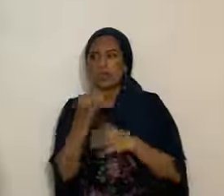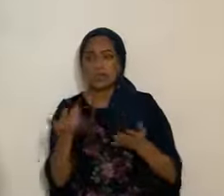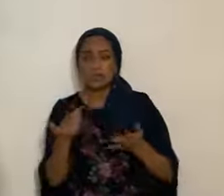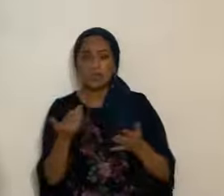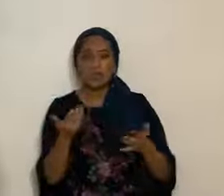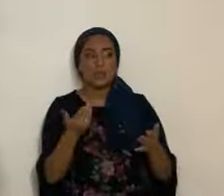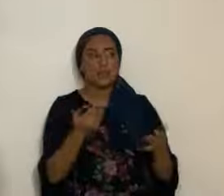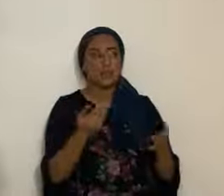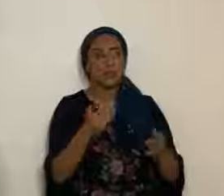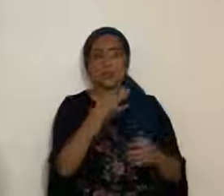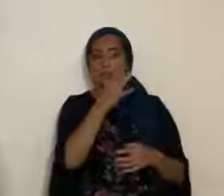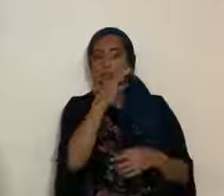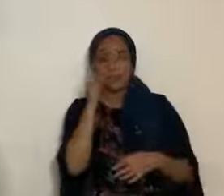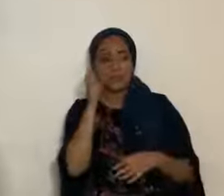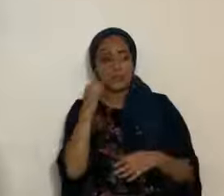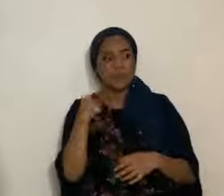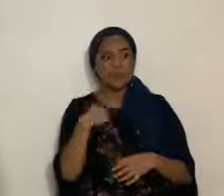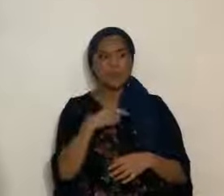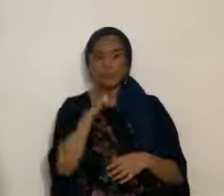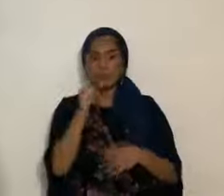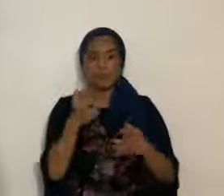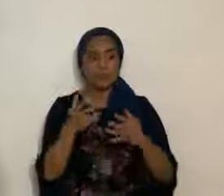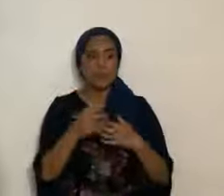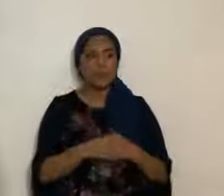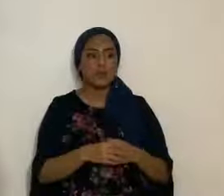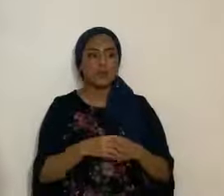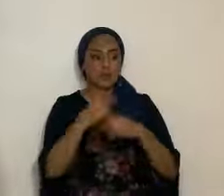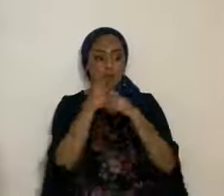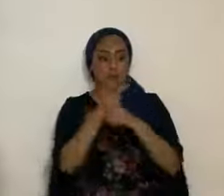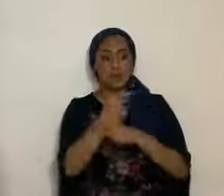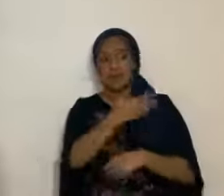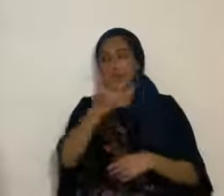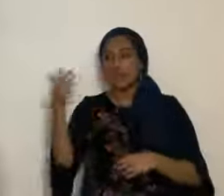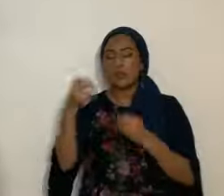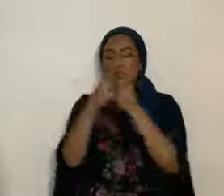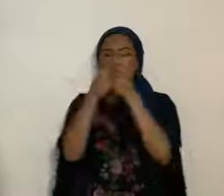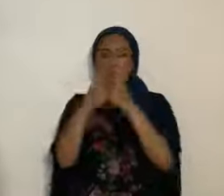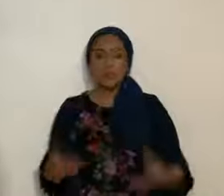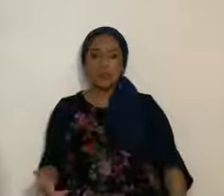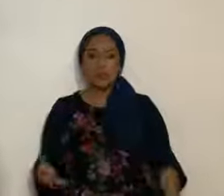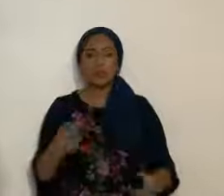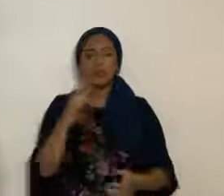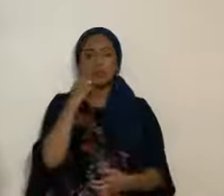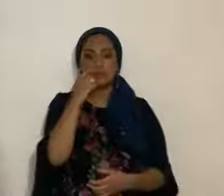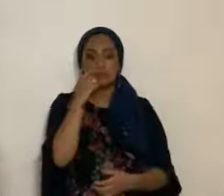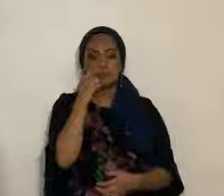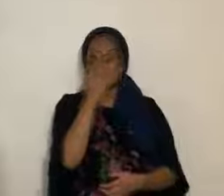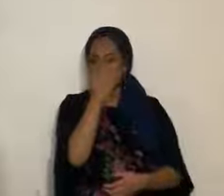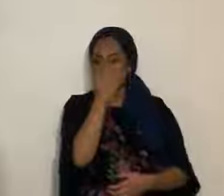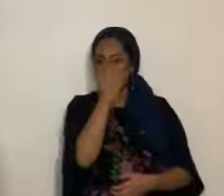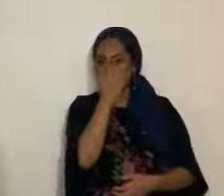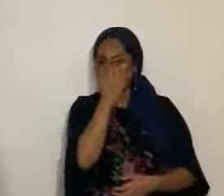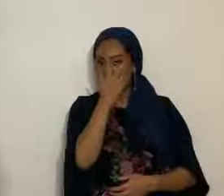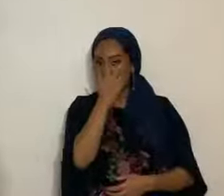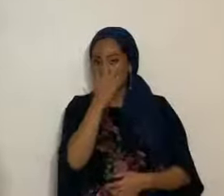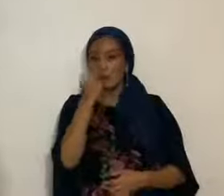en ayunas no quiero, no sea que desmayen en el camino. Entonces sus discípulos